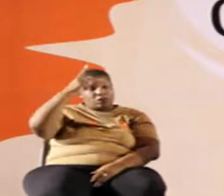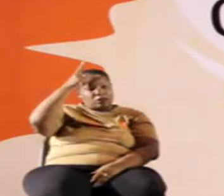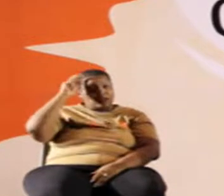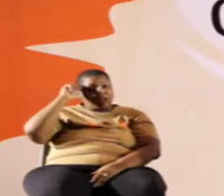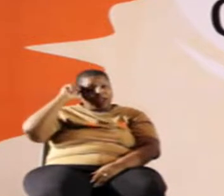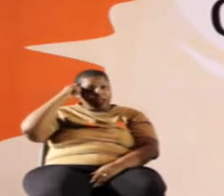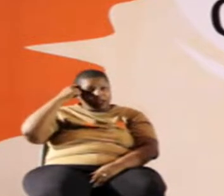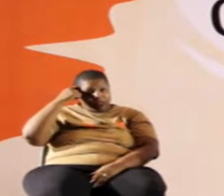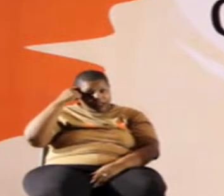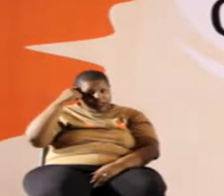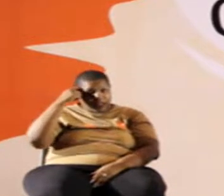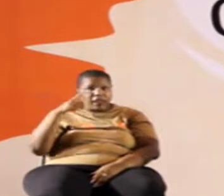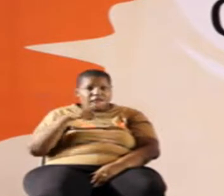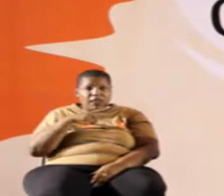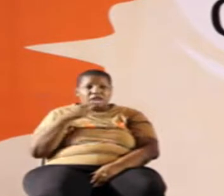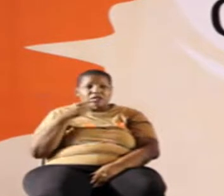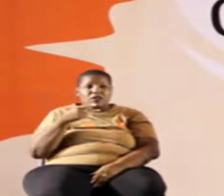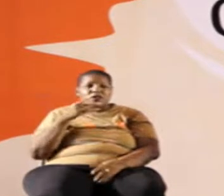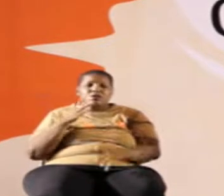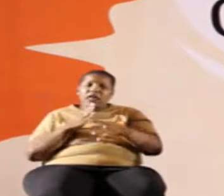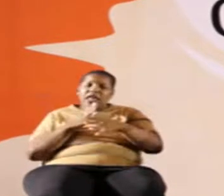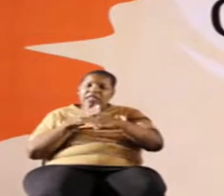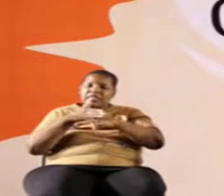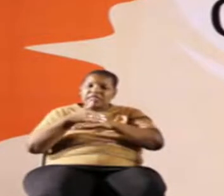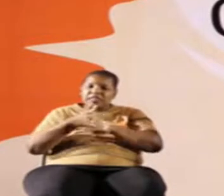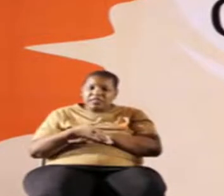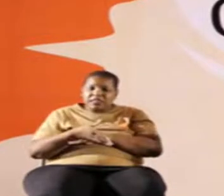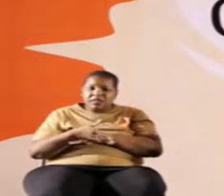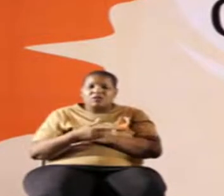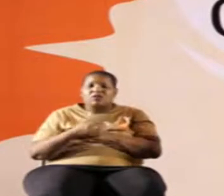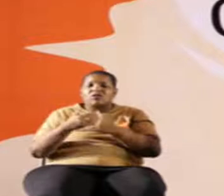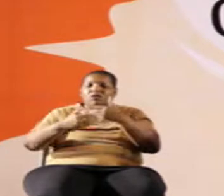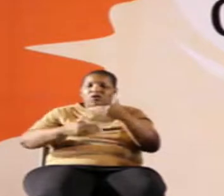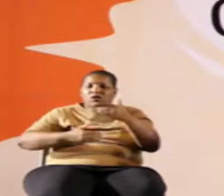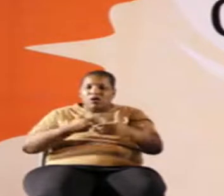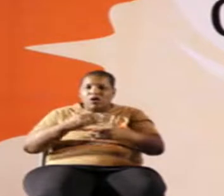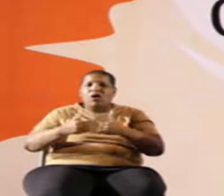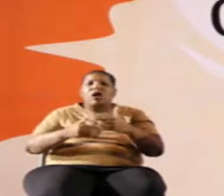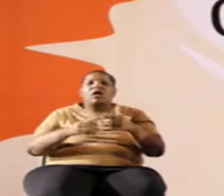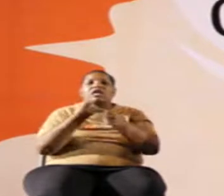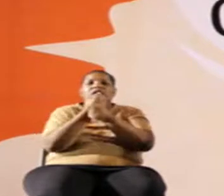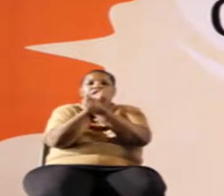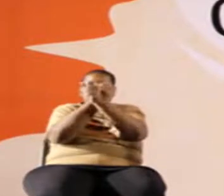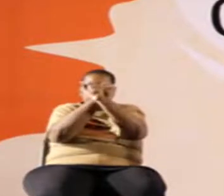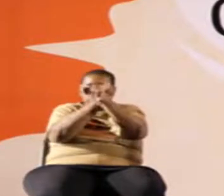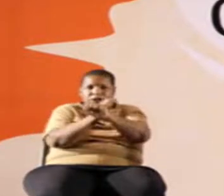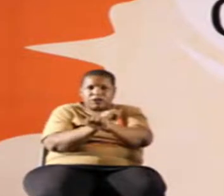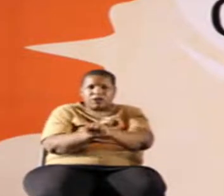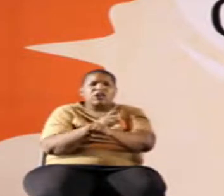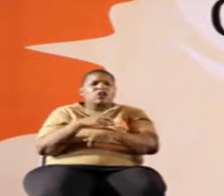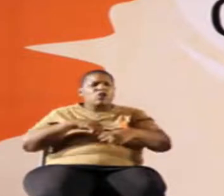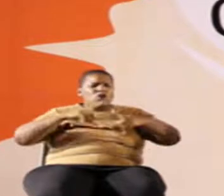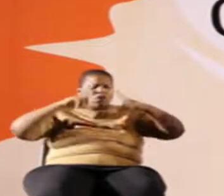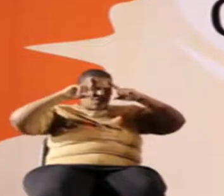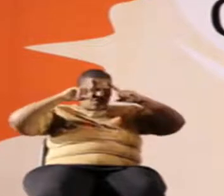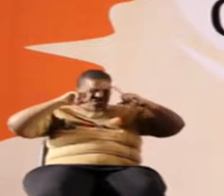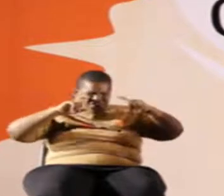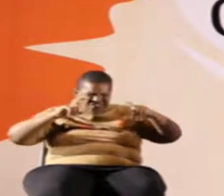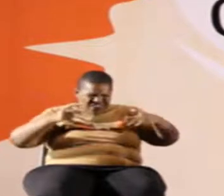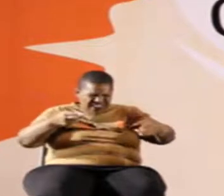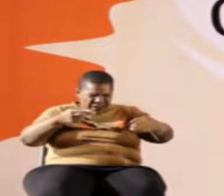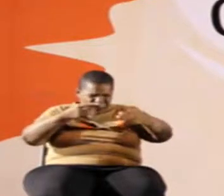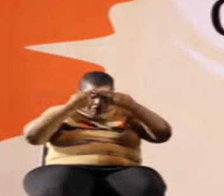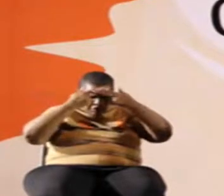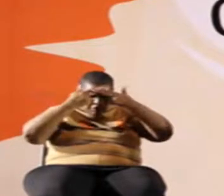era uma experiência de aniquilamento, atravessou os séculos do regime de escravidão, onde a violência era tão dramática